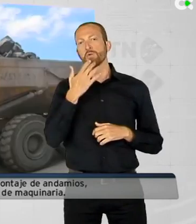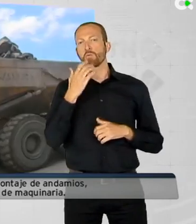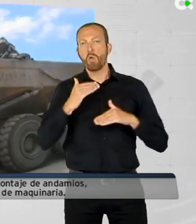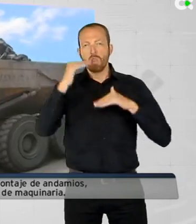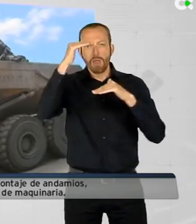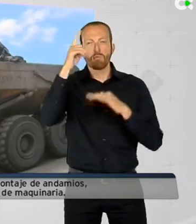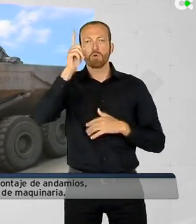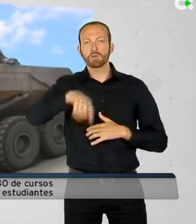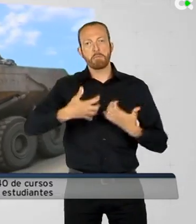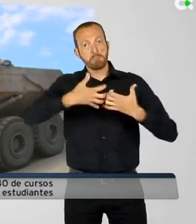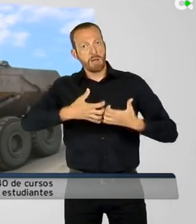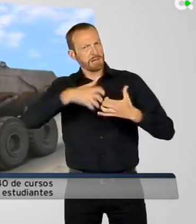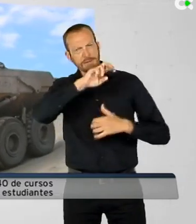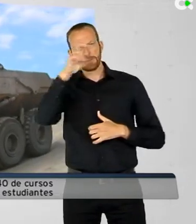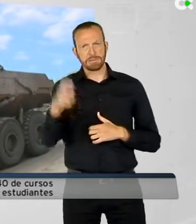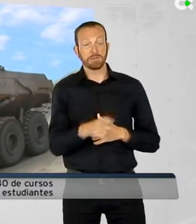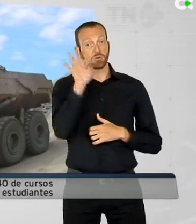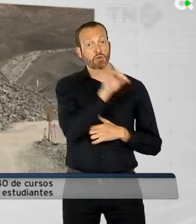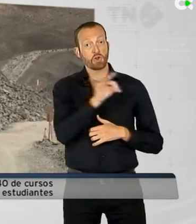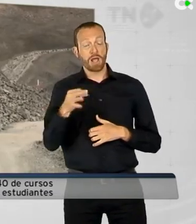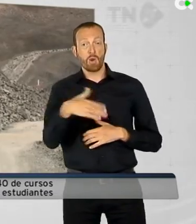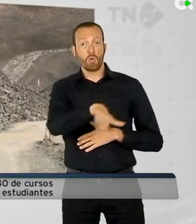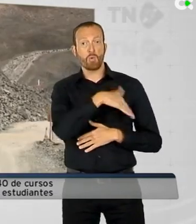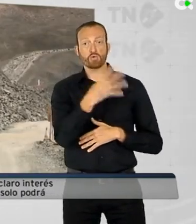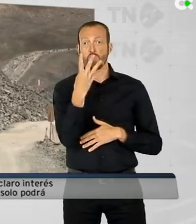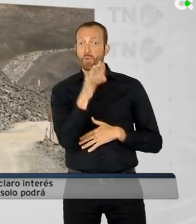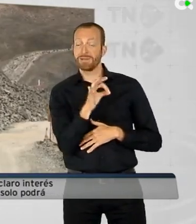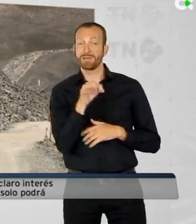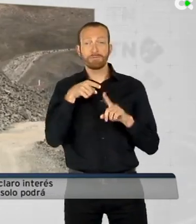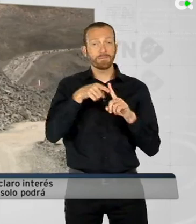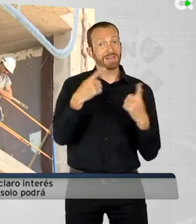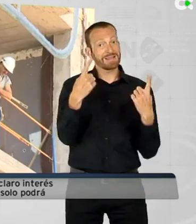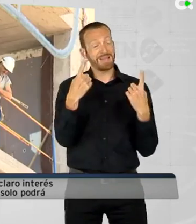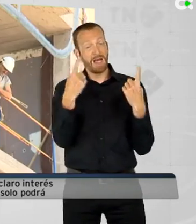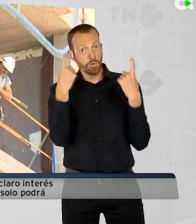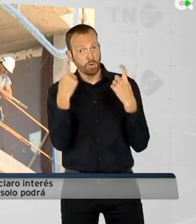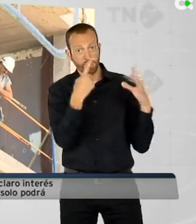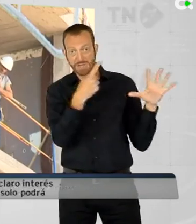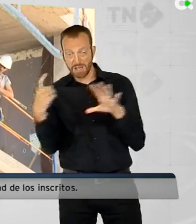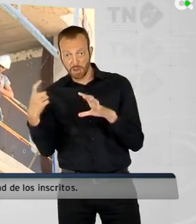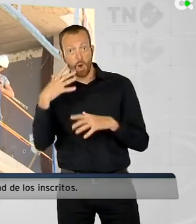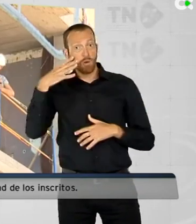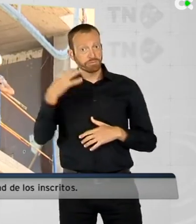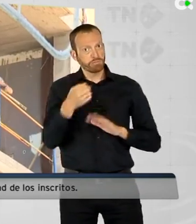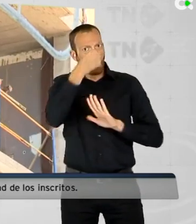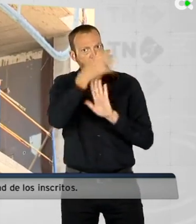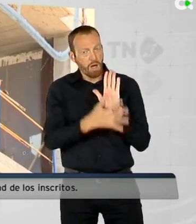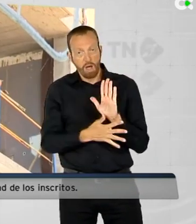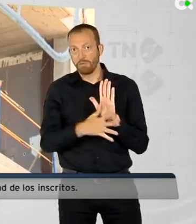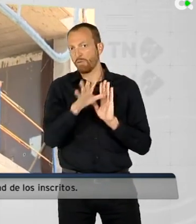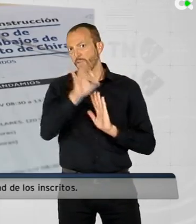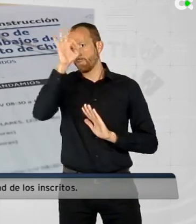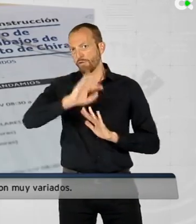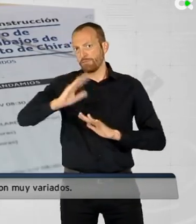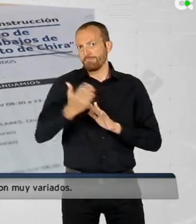andamios o utilización de maquinaria. En total 40 cursos para 600 estudiantes y hay un claro interés porque solo podrá acceder la mitad de los